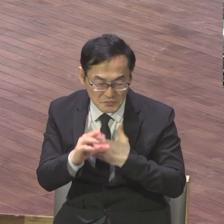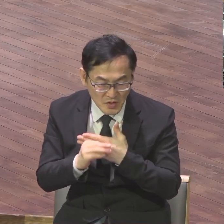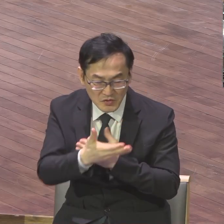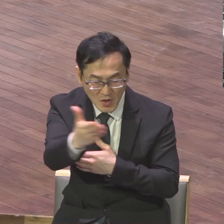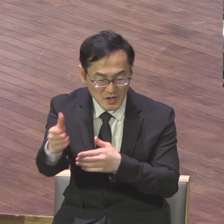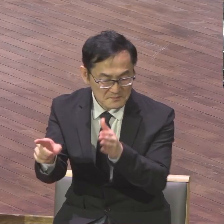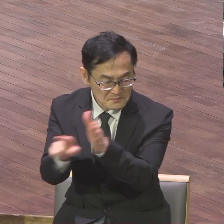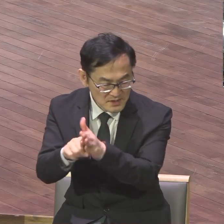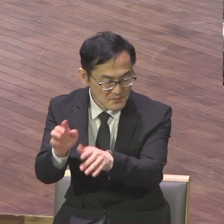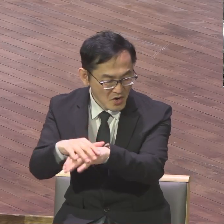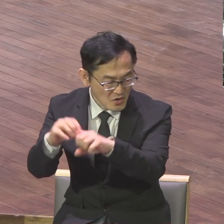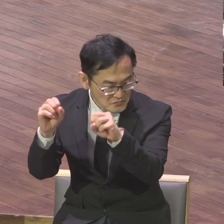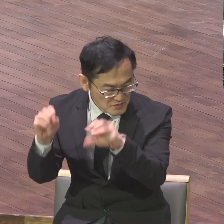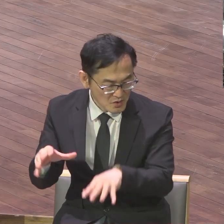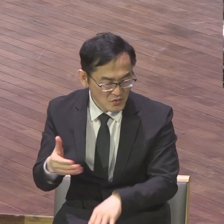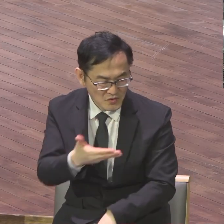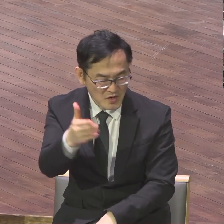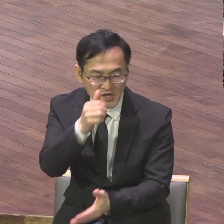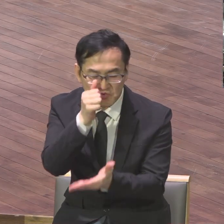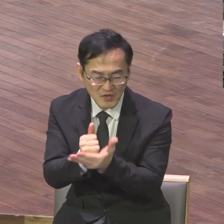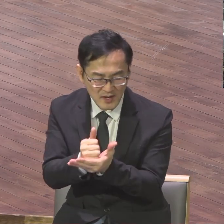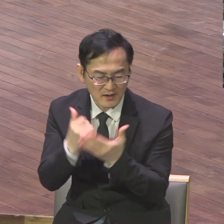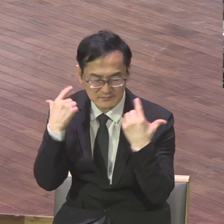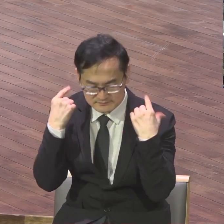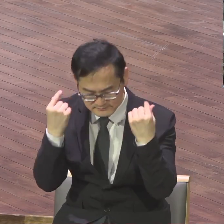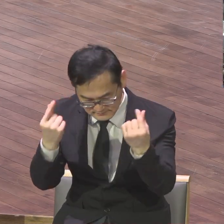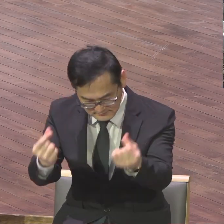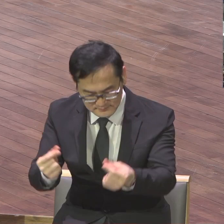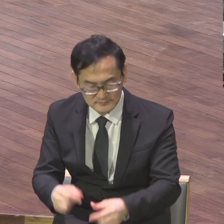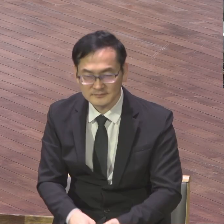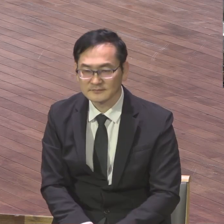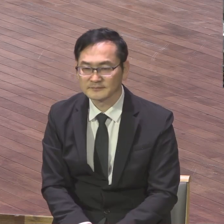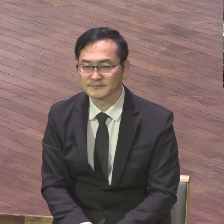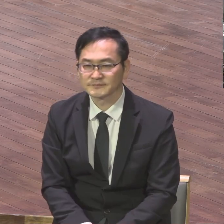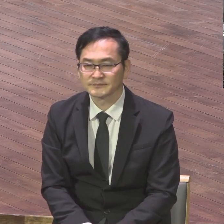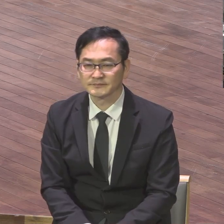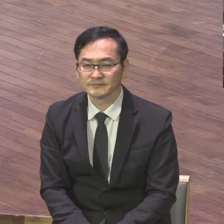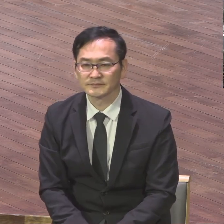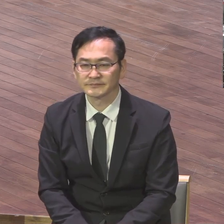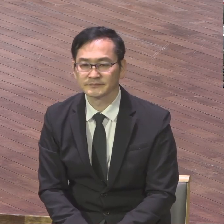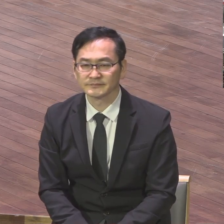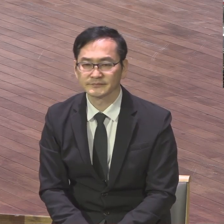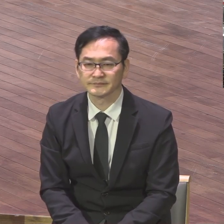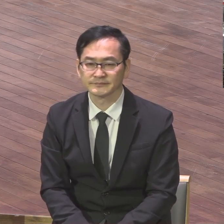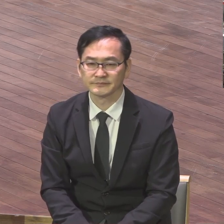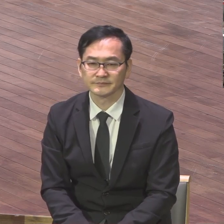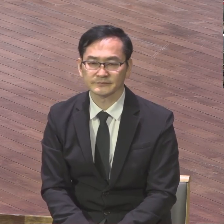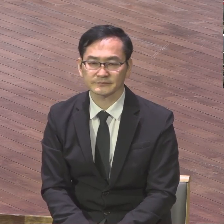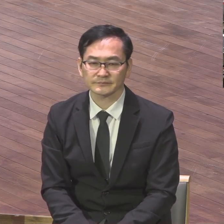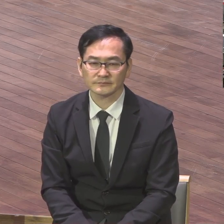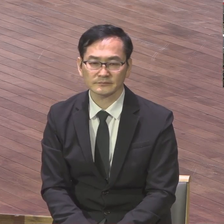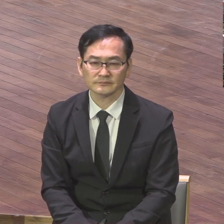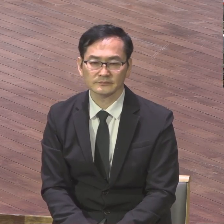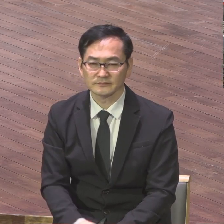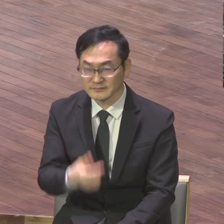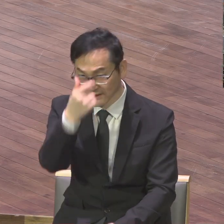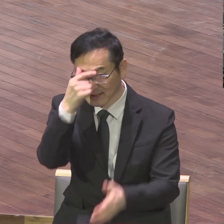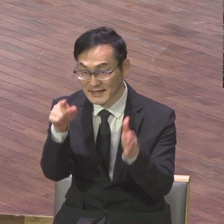너희의 믿음도 헛되고 너희가 여전히 죄 가운데 있을 것이요. 이